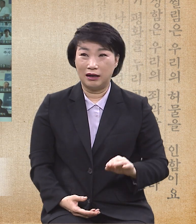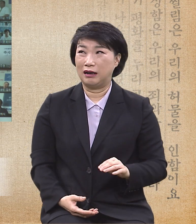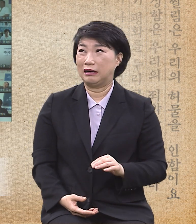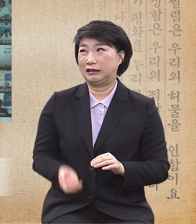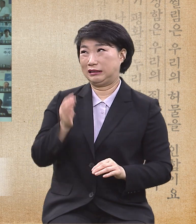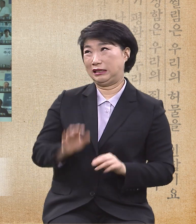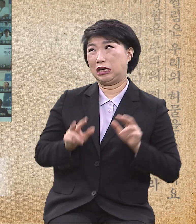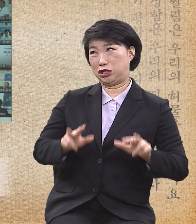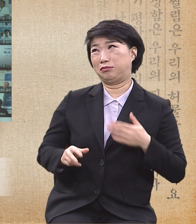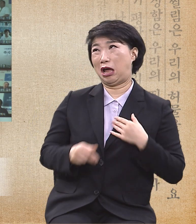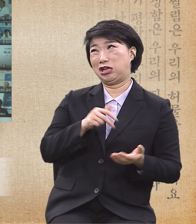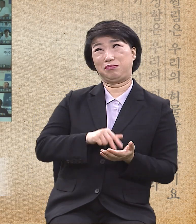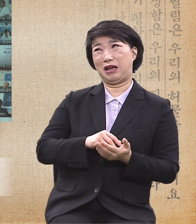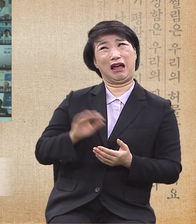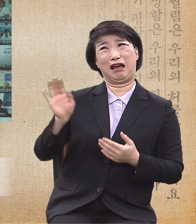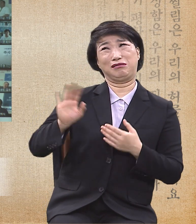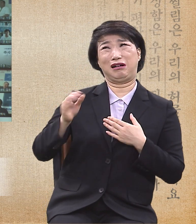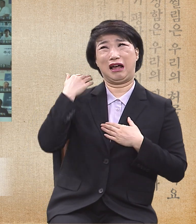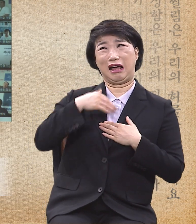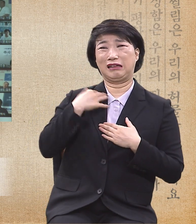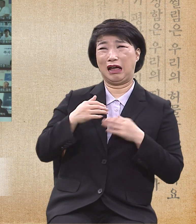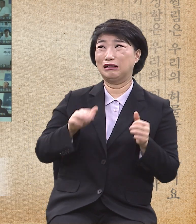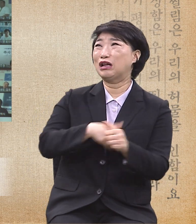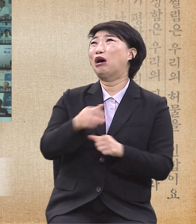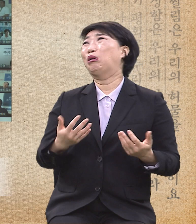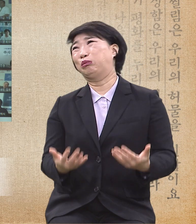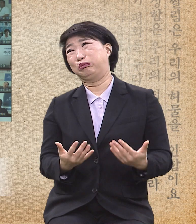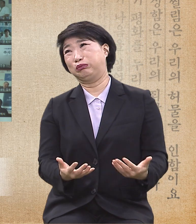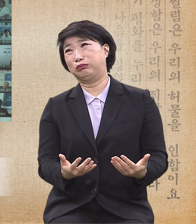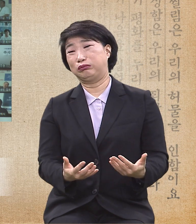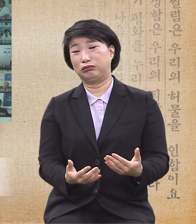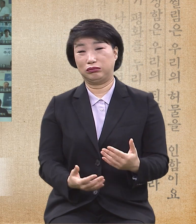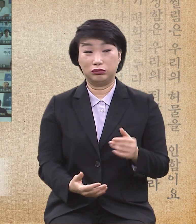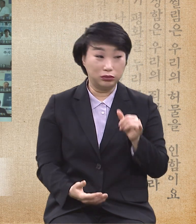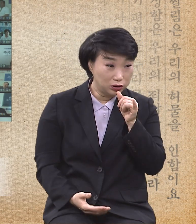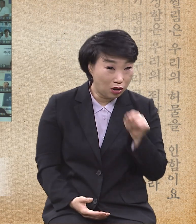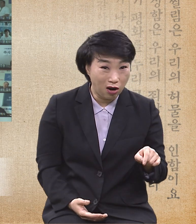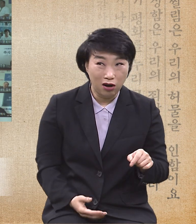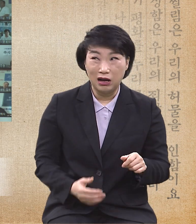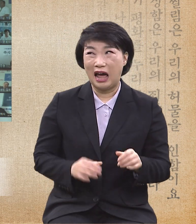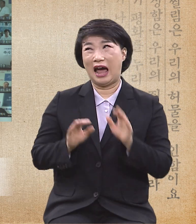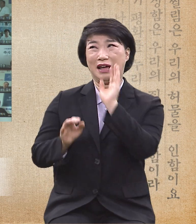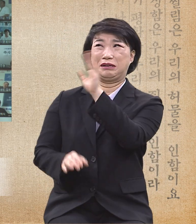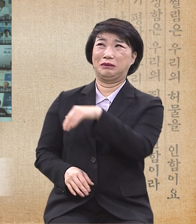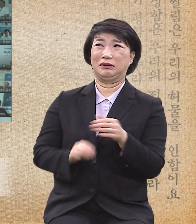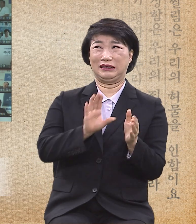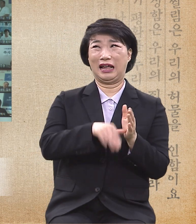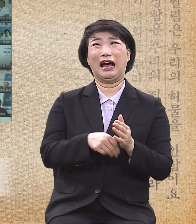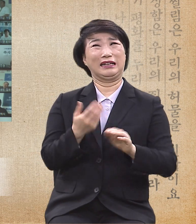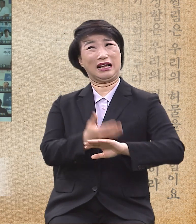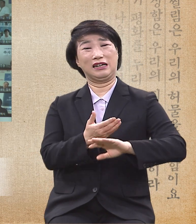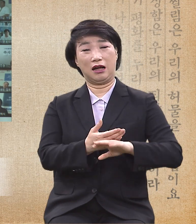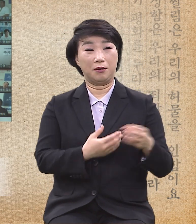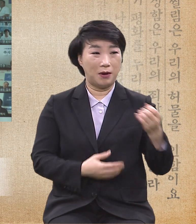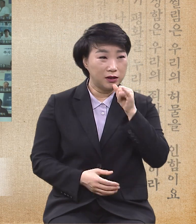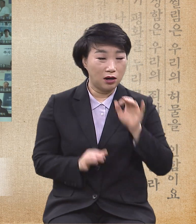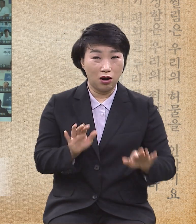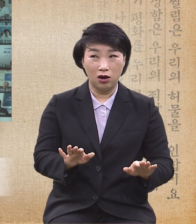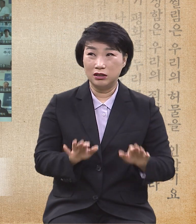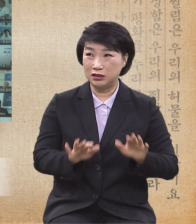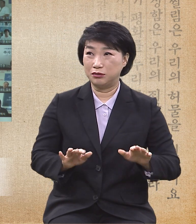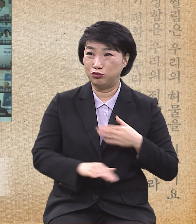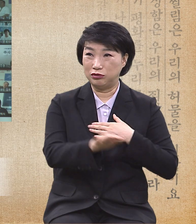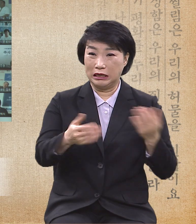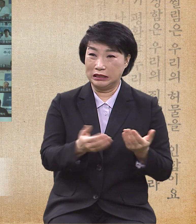그렇지만 지금 현실이 그렇잖아. 상황이 그렇잖아. 시대가 그렇잖아. 지금